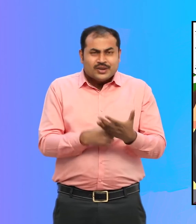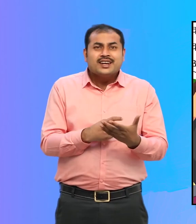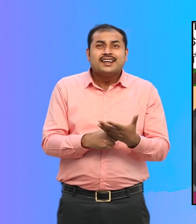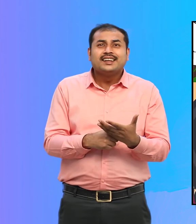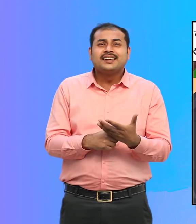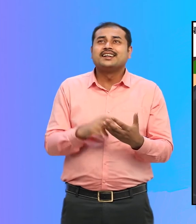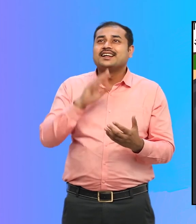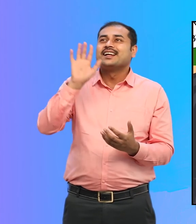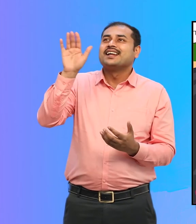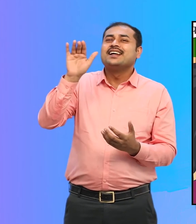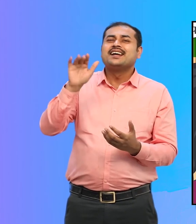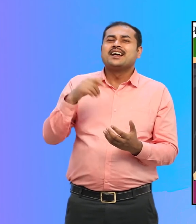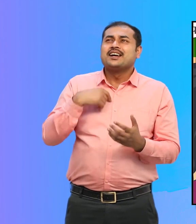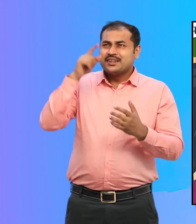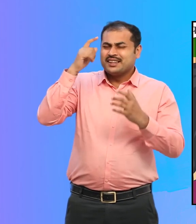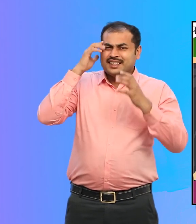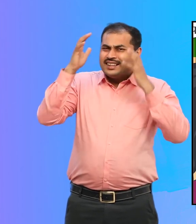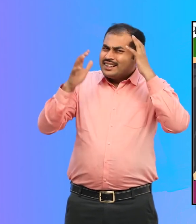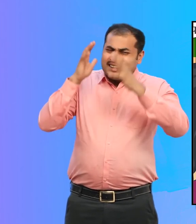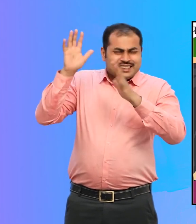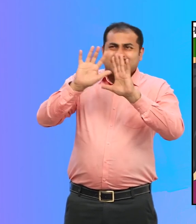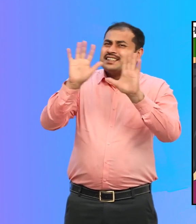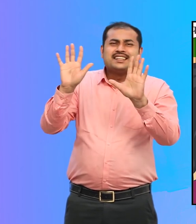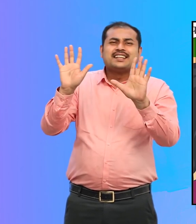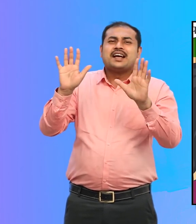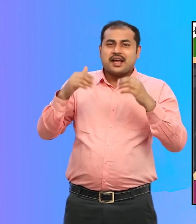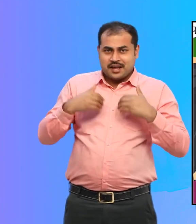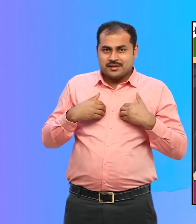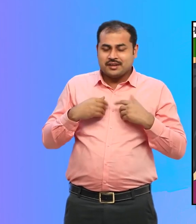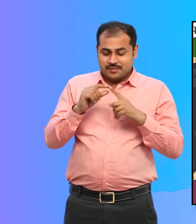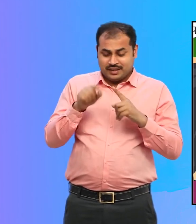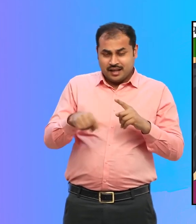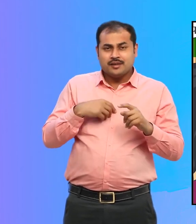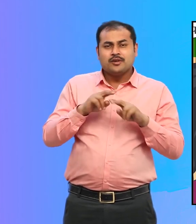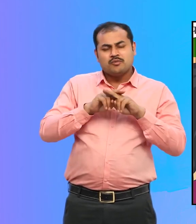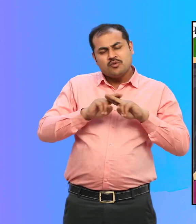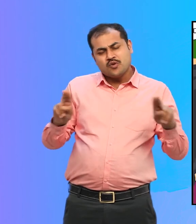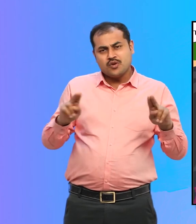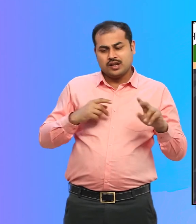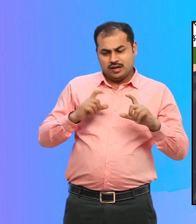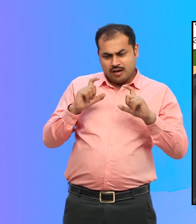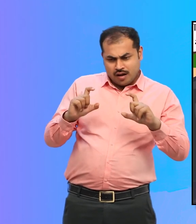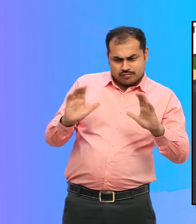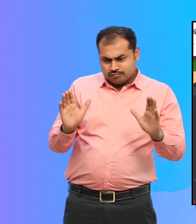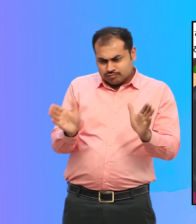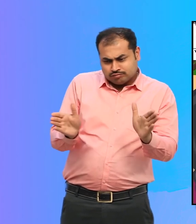रोहन कहता है चिंता मत कीजिए आंटी मैं प्रिया का पूरा ध्यान रखूंगा